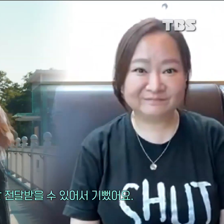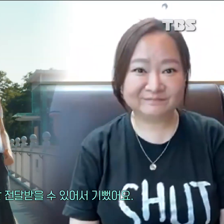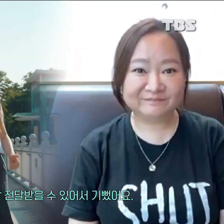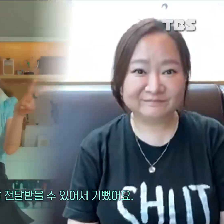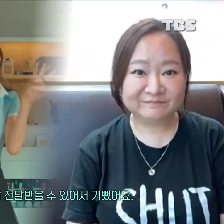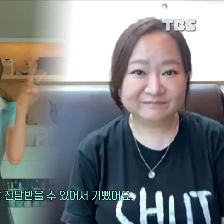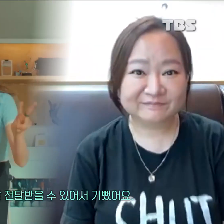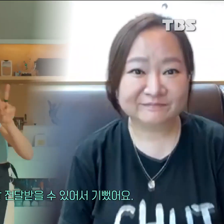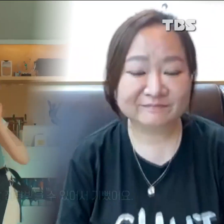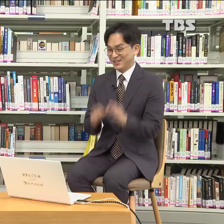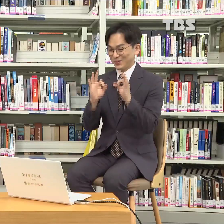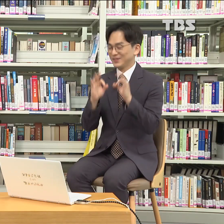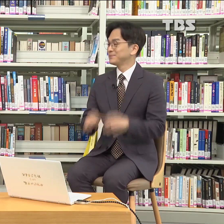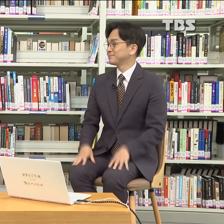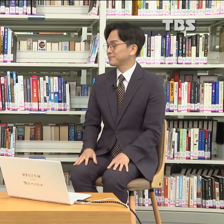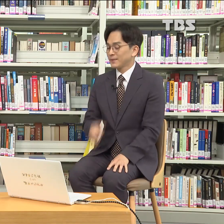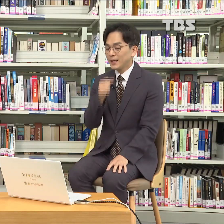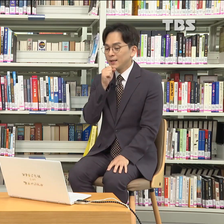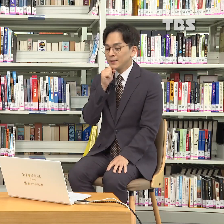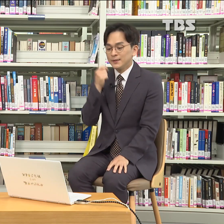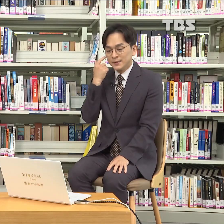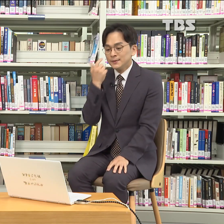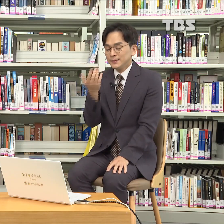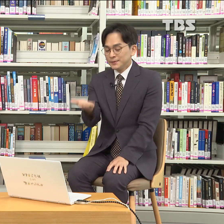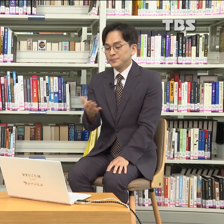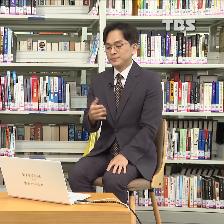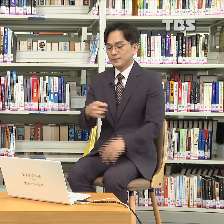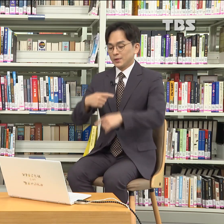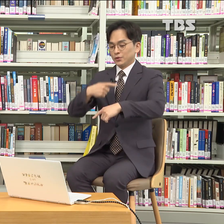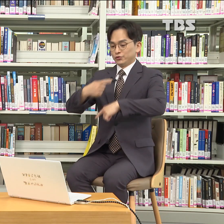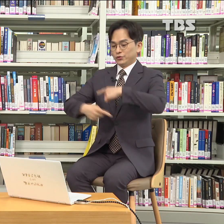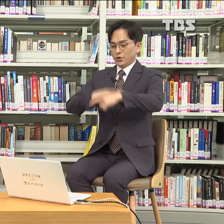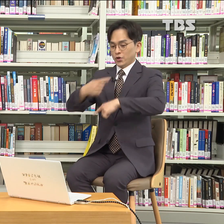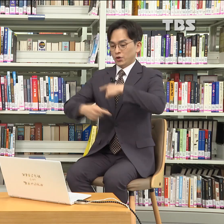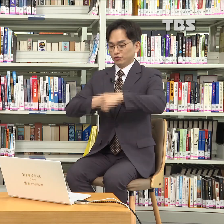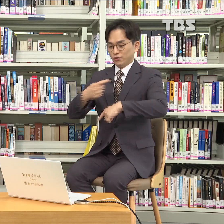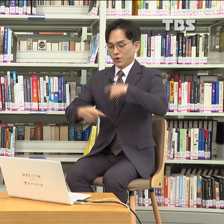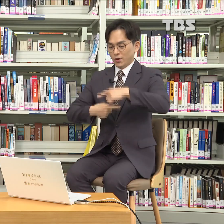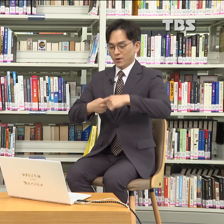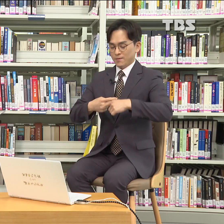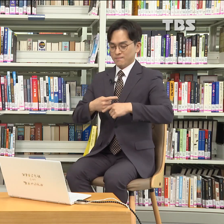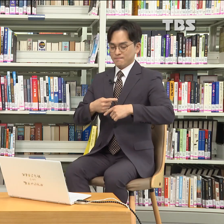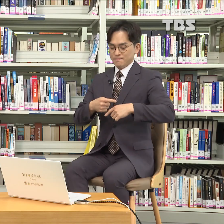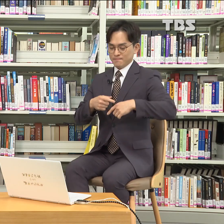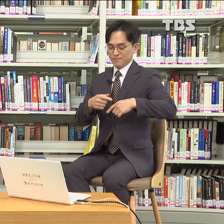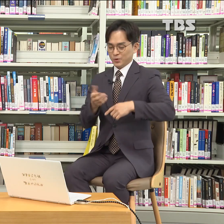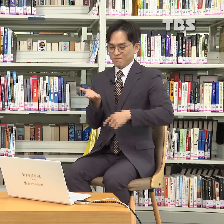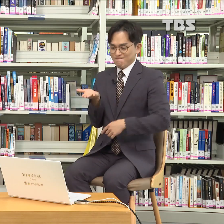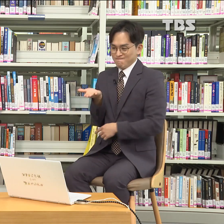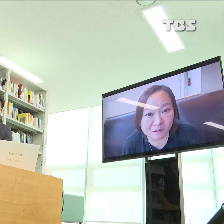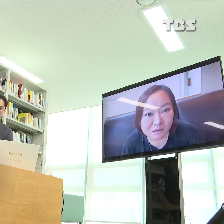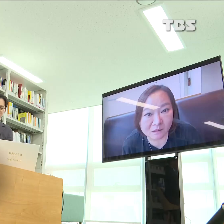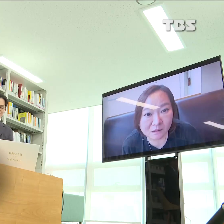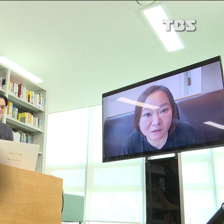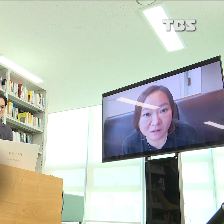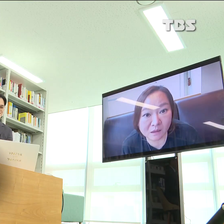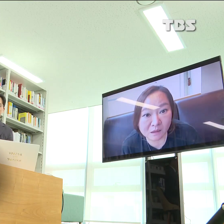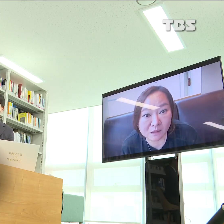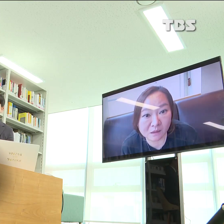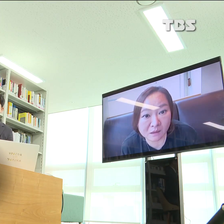같습니다. 그렇게 해서 수어의 위상도 많이 올라가고 관심들도 높아졌어요. 그런데 아직 부족한